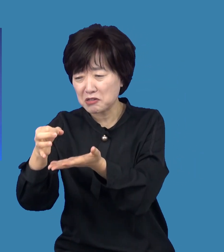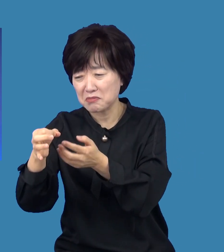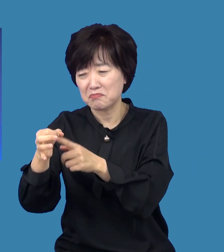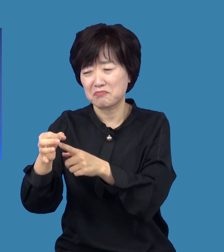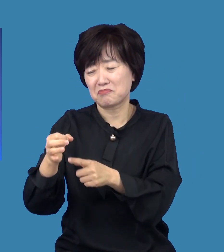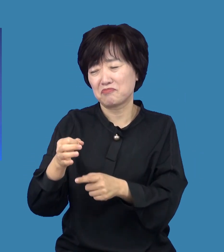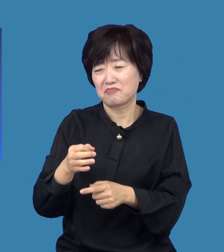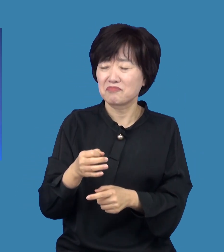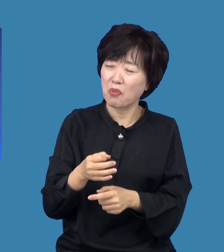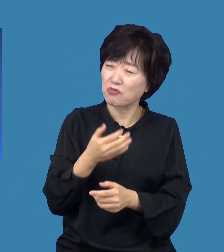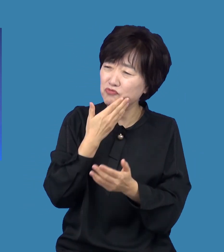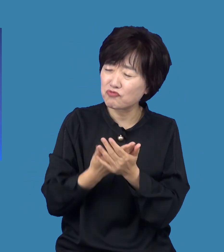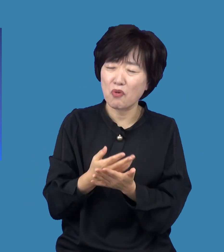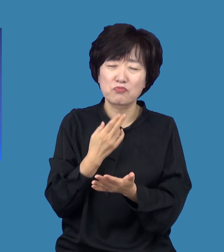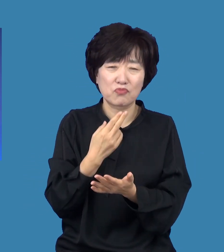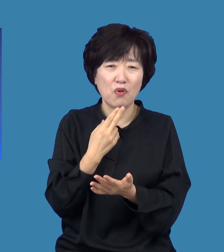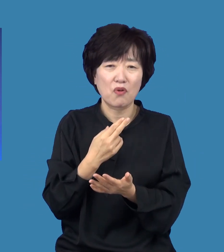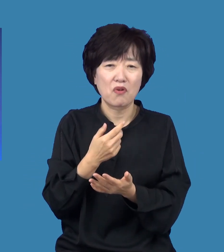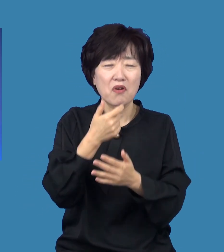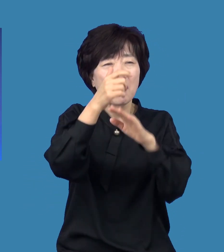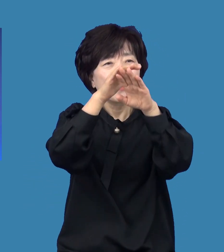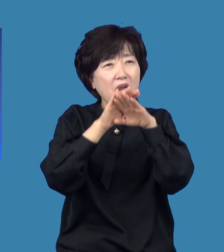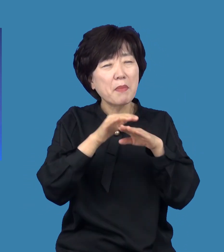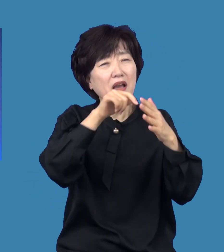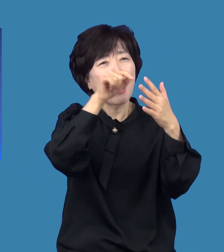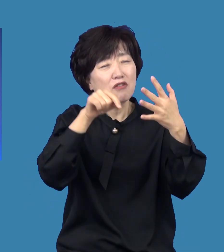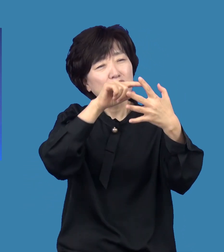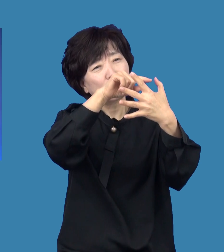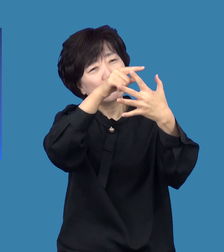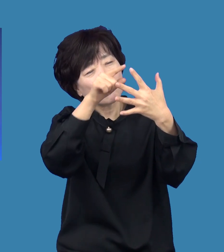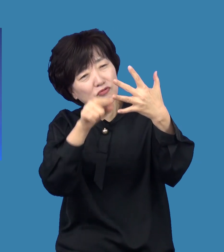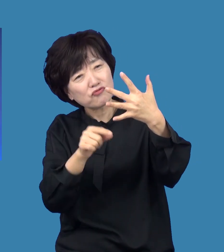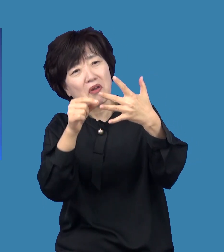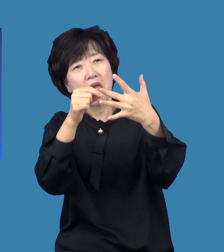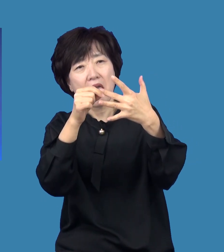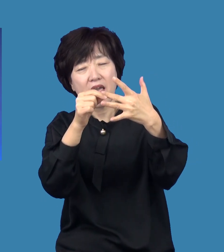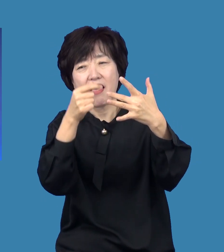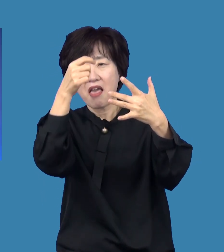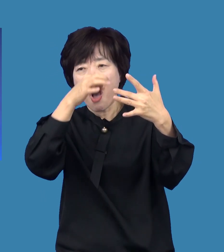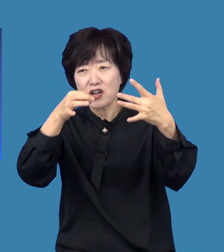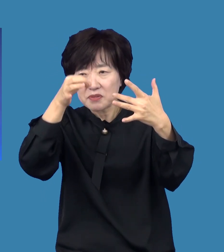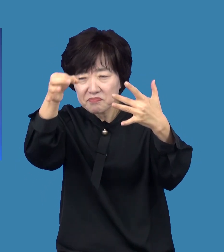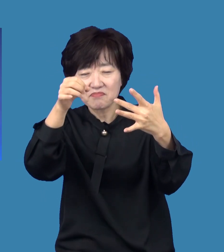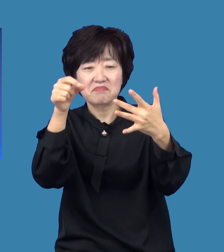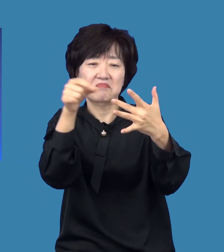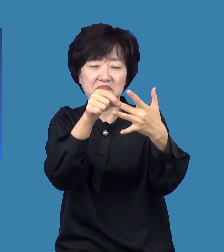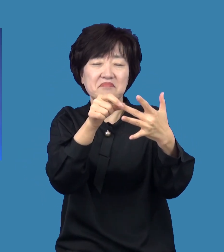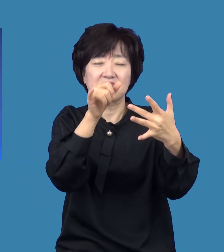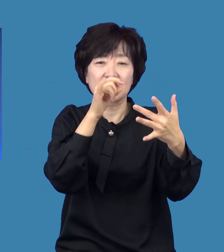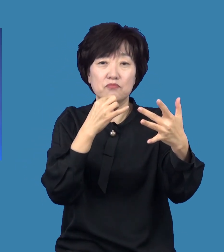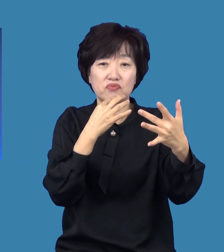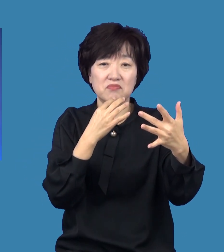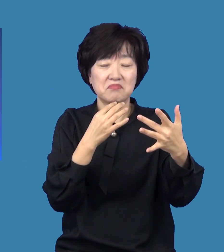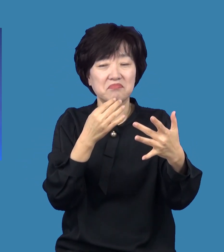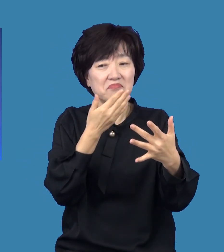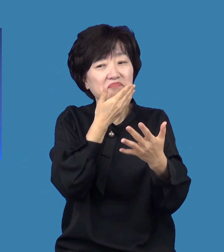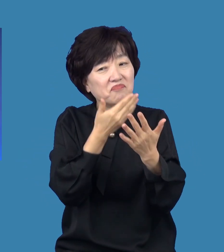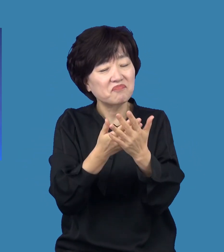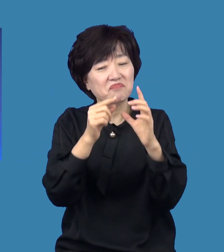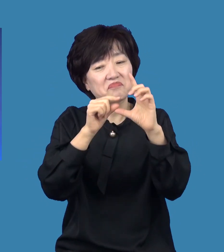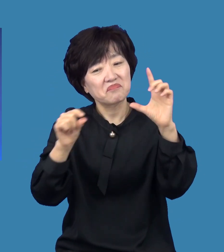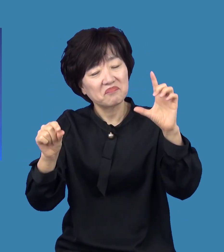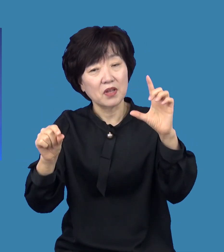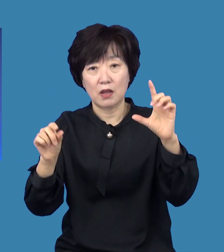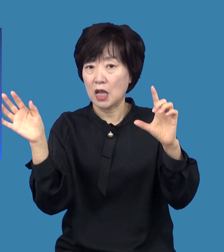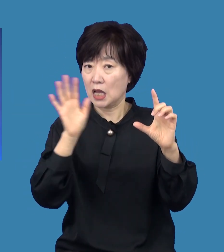예배 가운데 그냥 부차적으로 있어야 되는 뭐 그런 것 정도로 생각하고 오해하는데 그렇지 않습니다. 헌금은